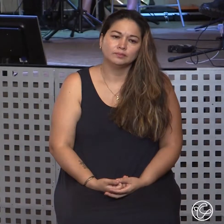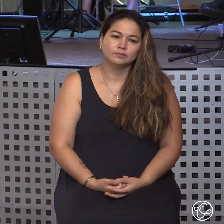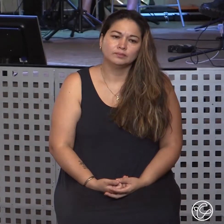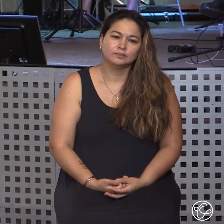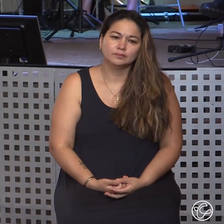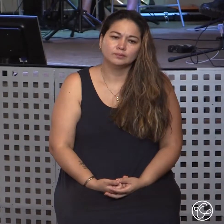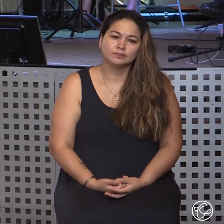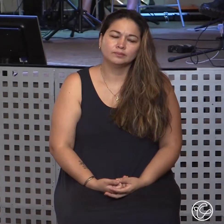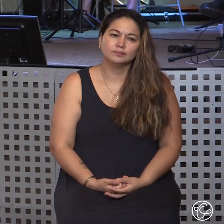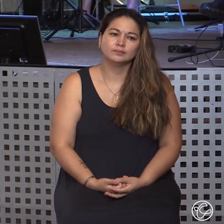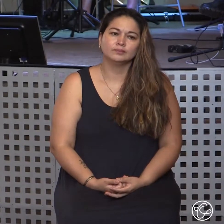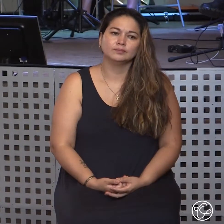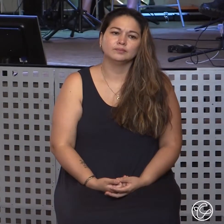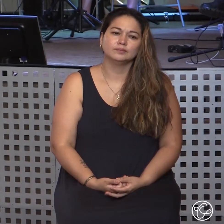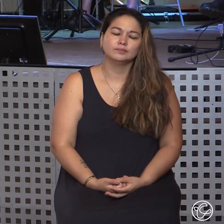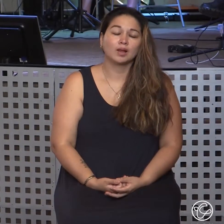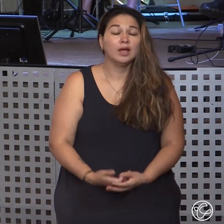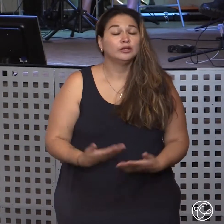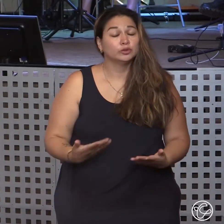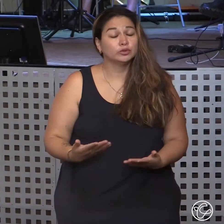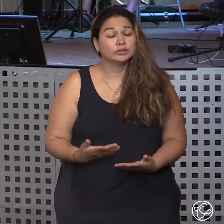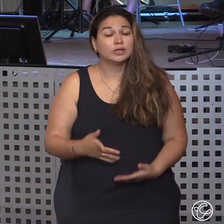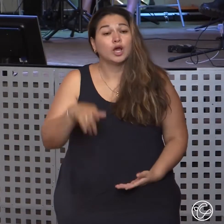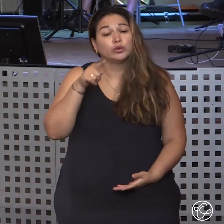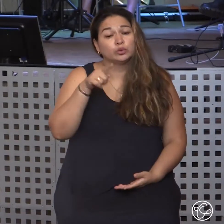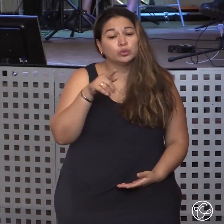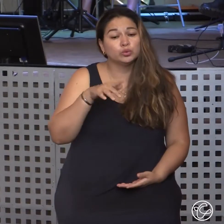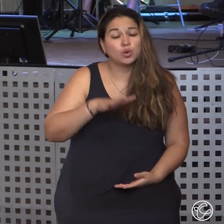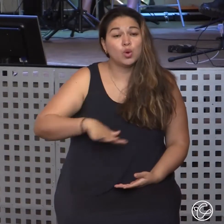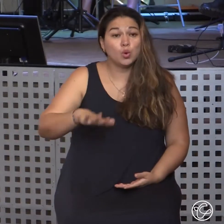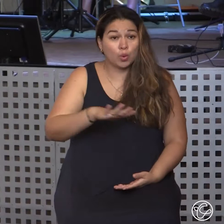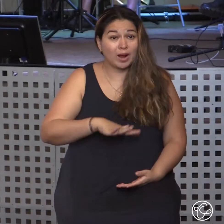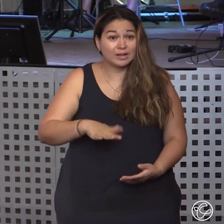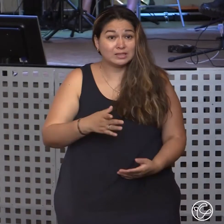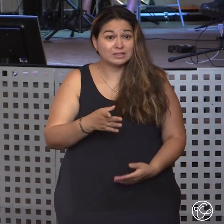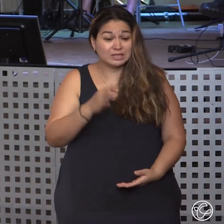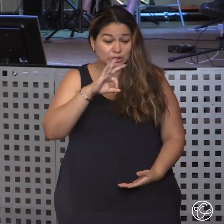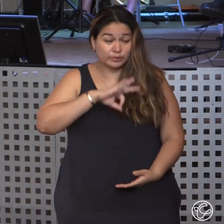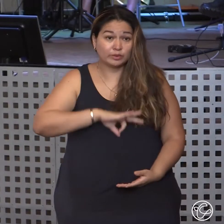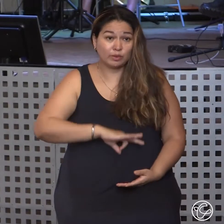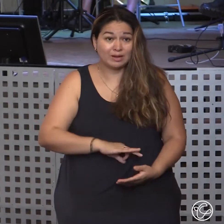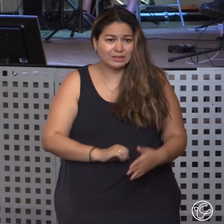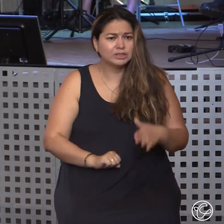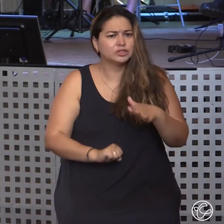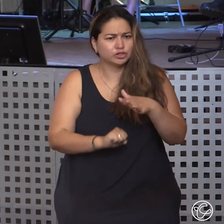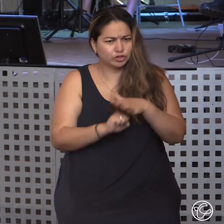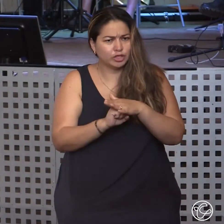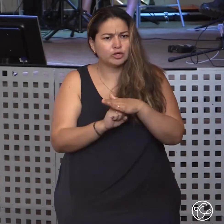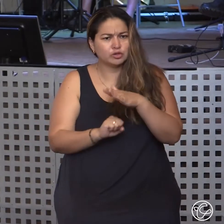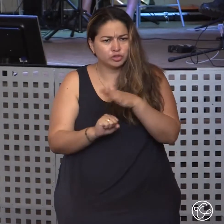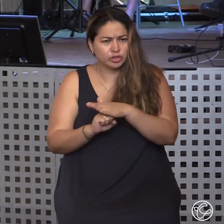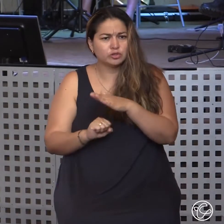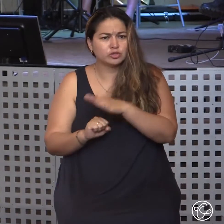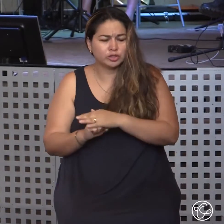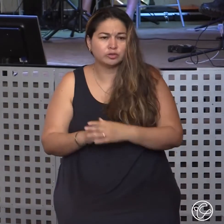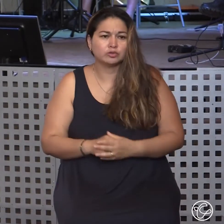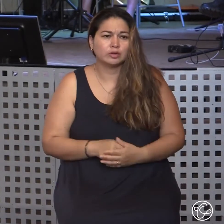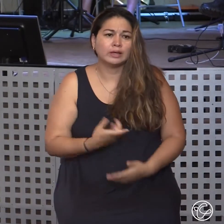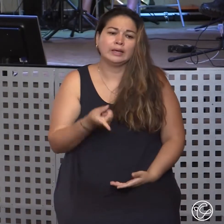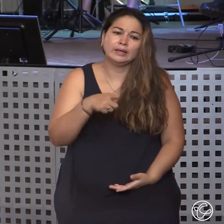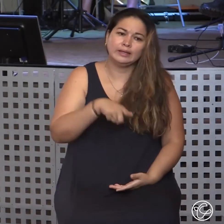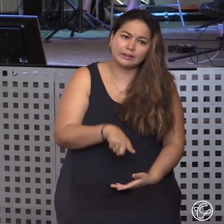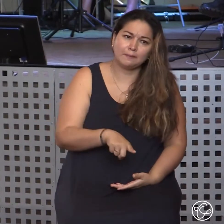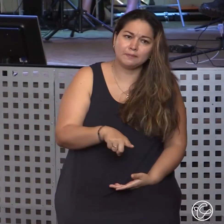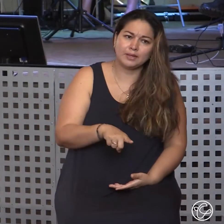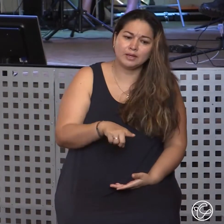serán llenos tus graneros, habla de graneros y habla de lagares.